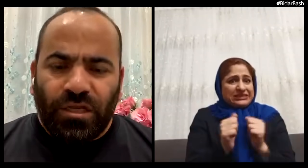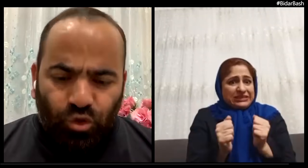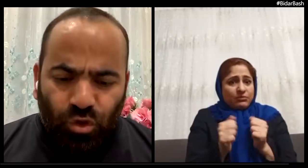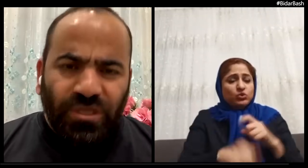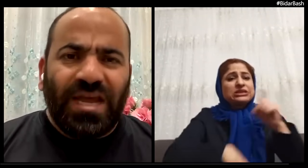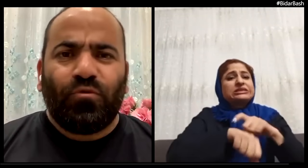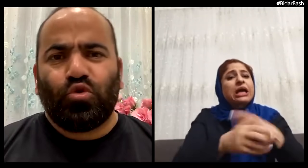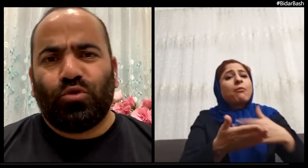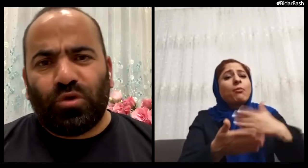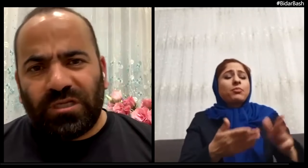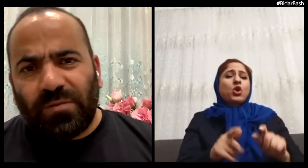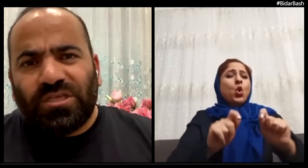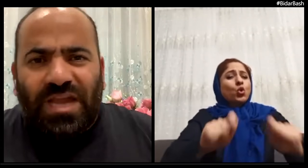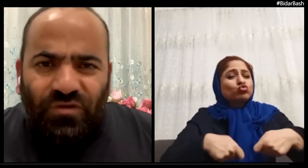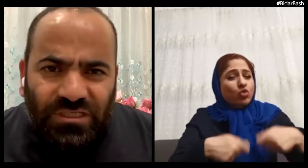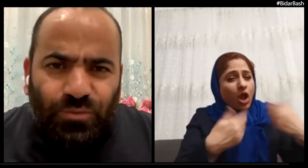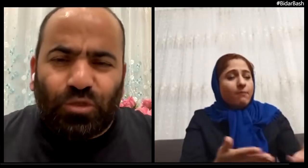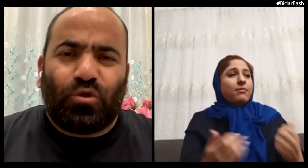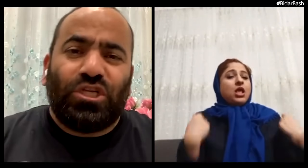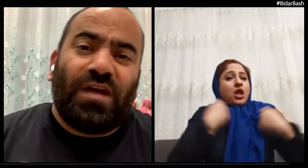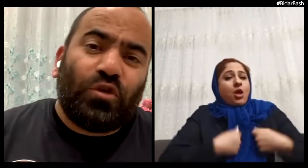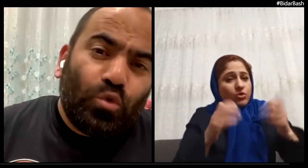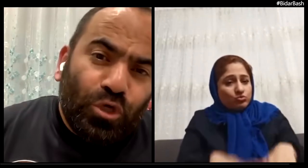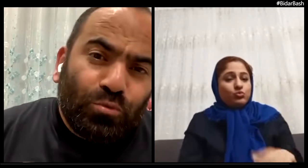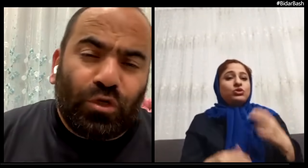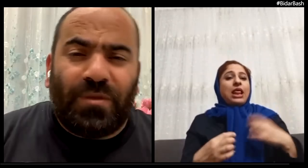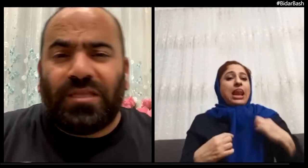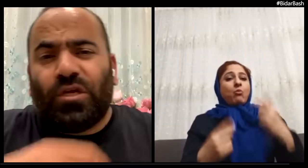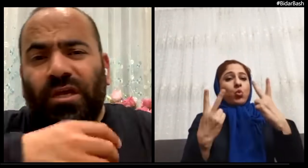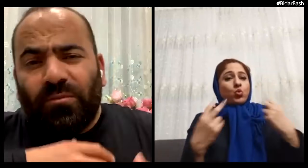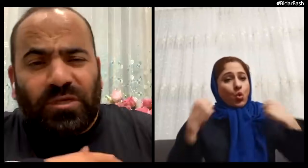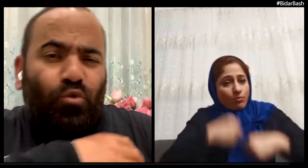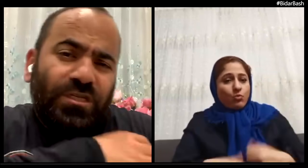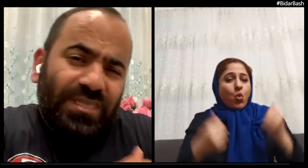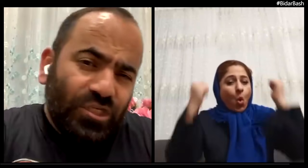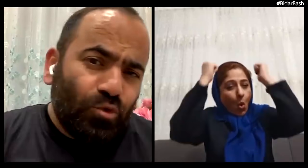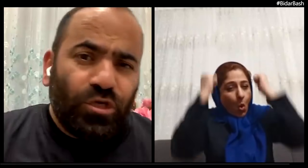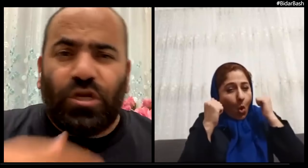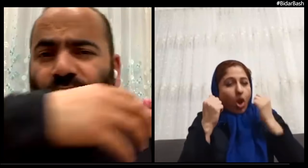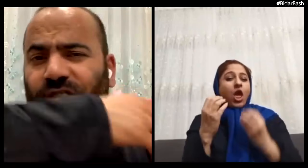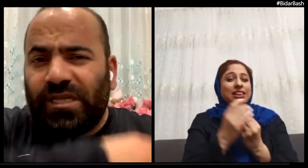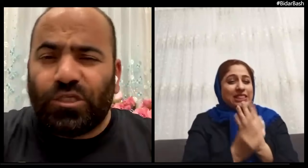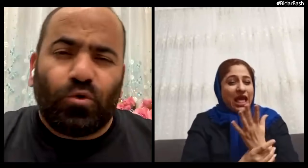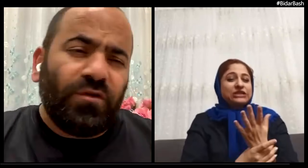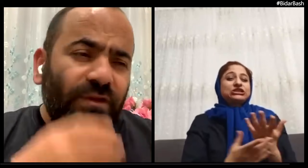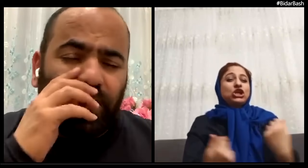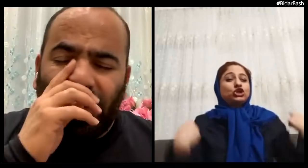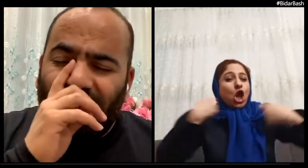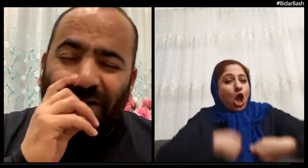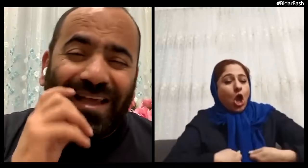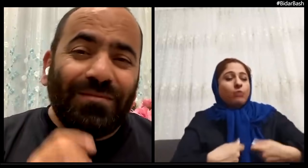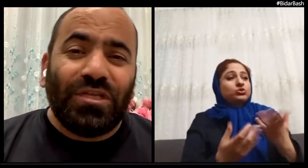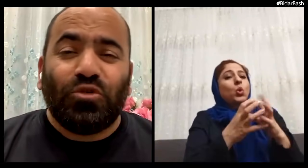میبره. جوراب گرم پاشون میکنه، نمیدونم یه شلوار زیرش پاش میکنه، یه شلوار رو پاش میکنه، بعد یک مثلا بولیس تنش میکنه، یه کافشن تنش میکنه